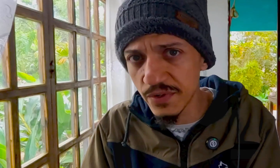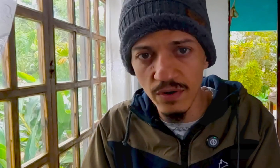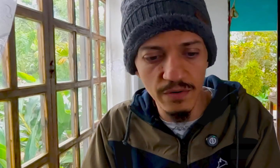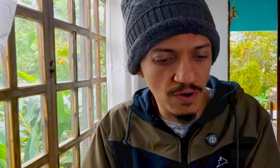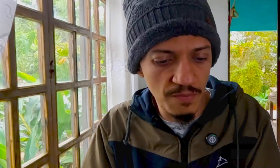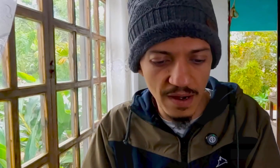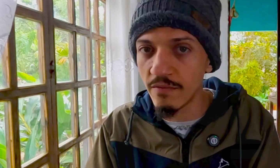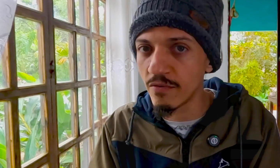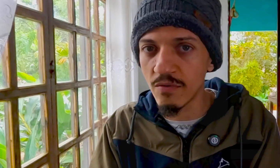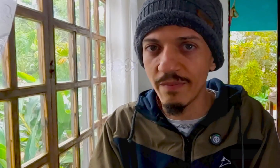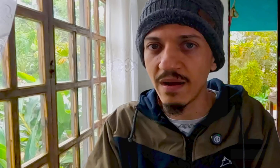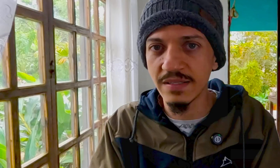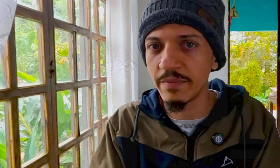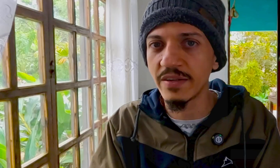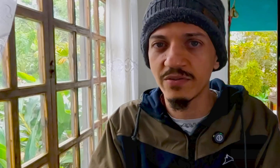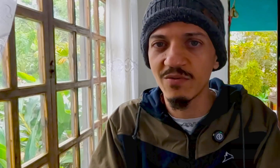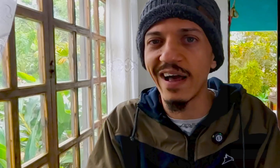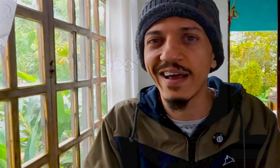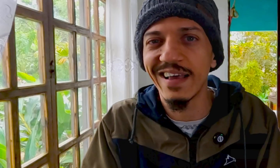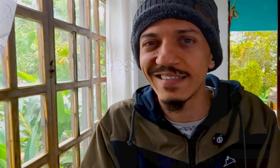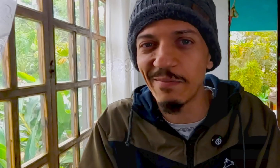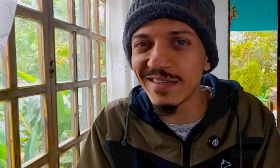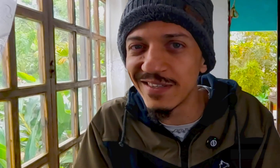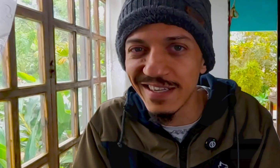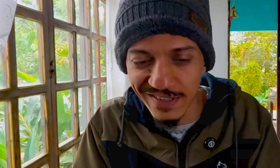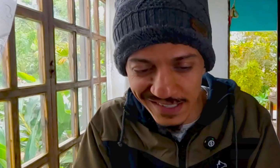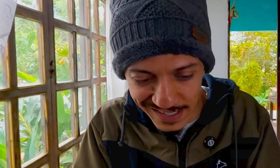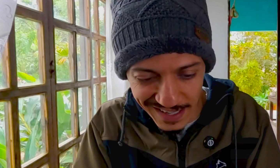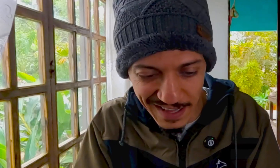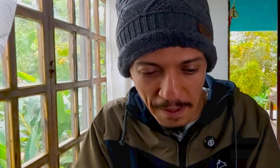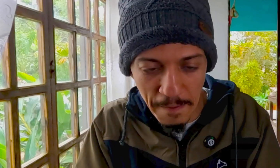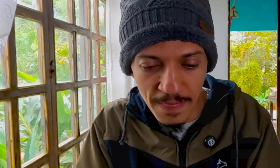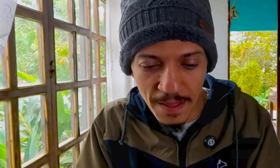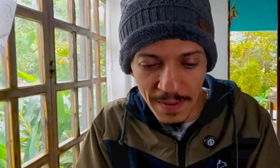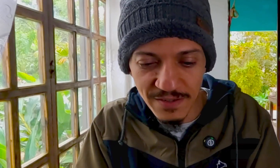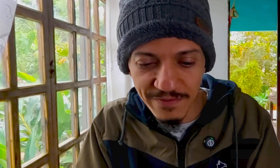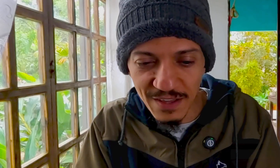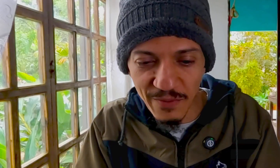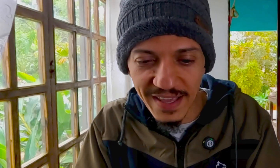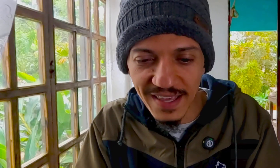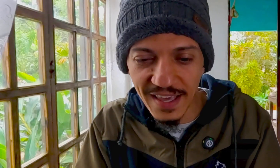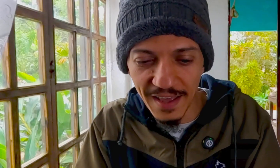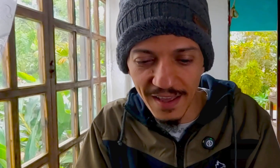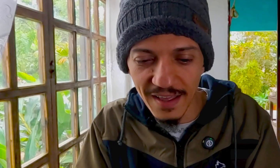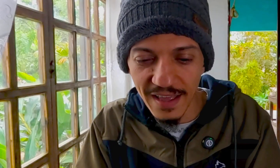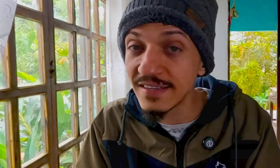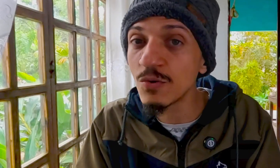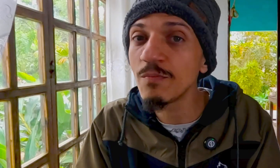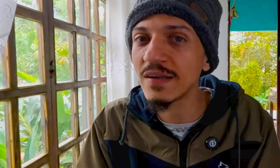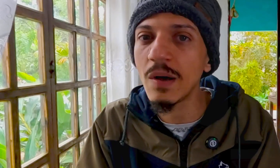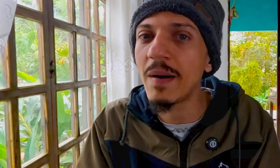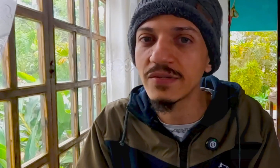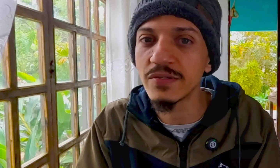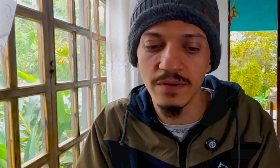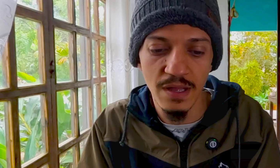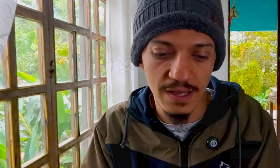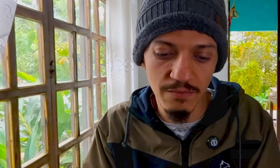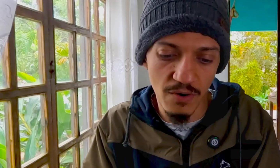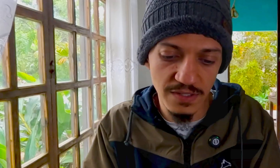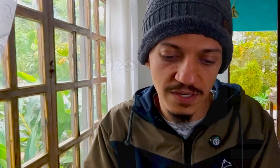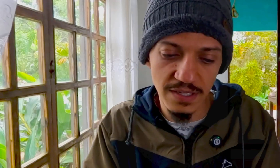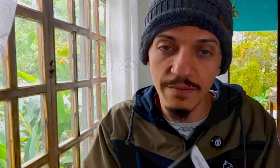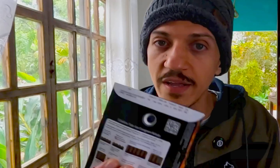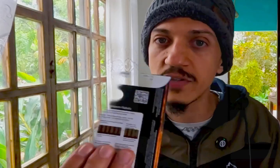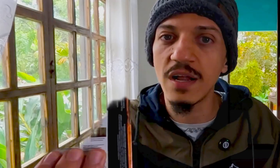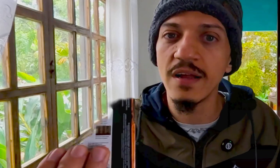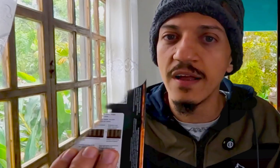não funcionou, eu vou comprar a semente em um lugar que a semente esteja vencida. Mas o fato é que existe um passo a passo. Aqui